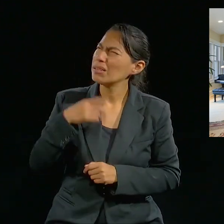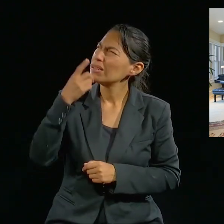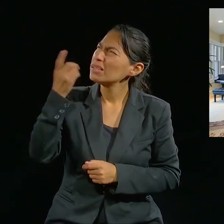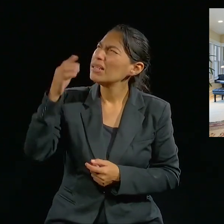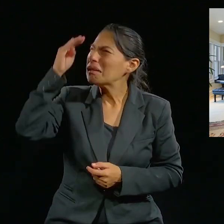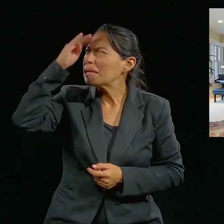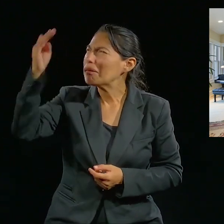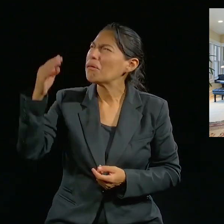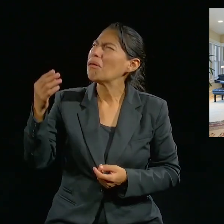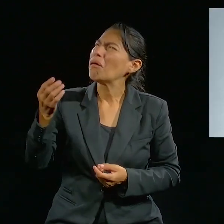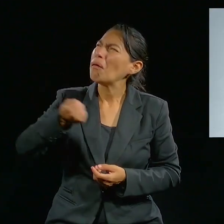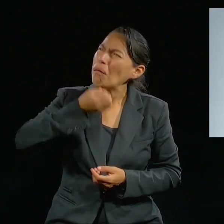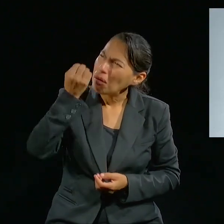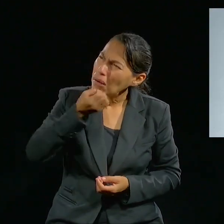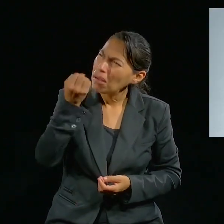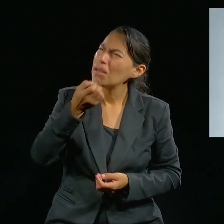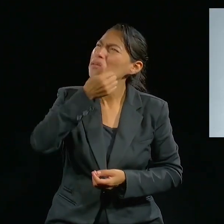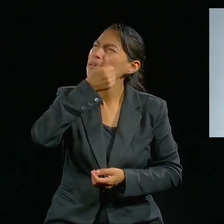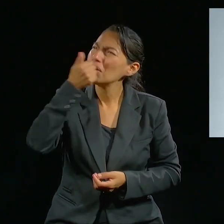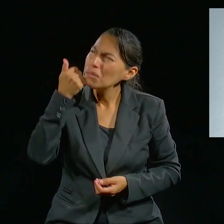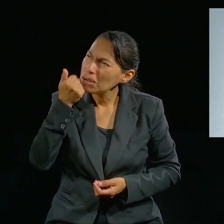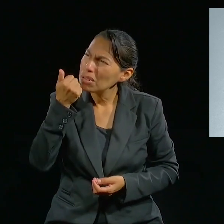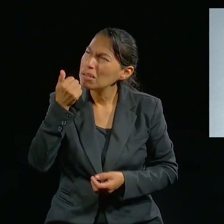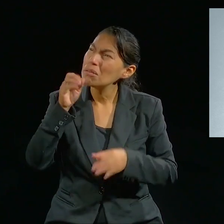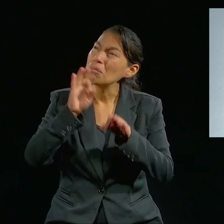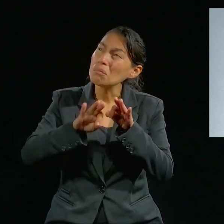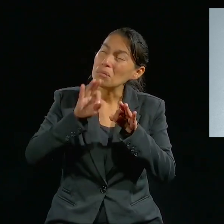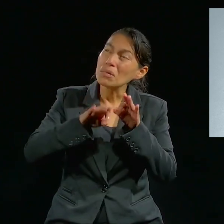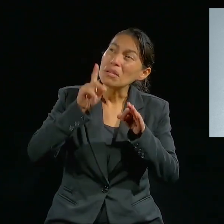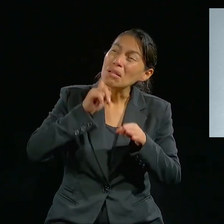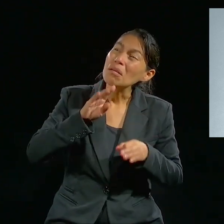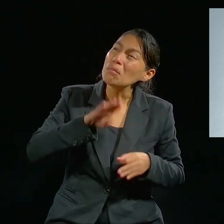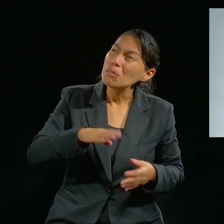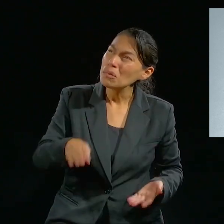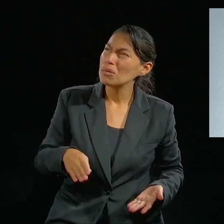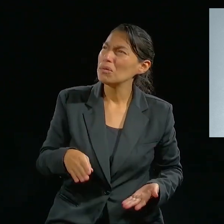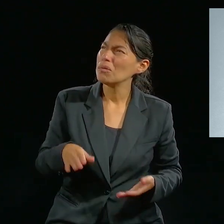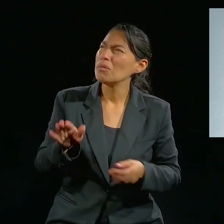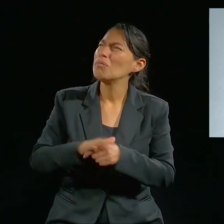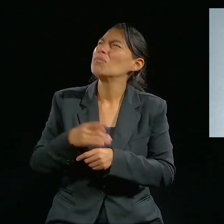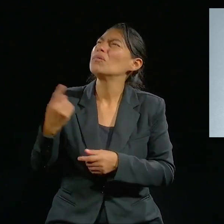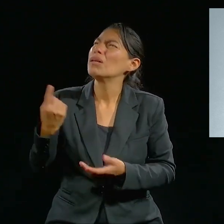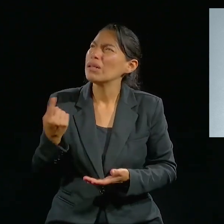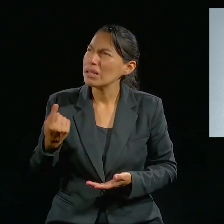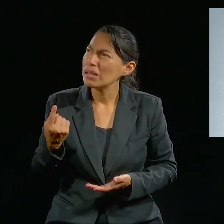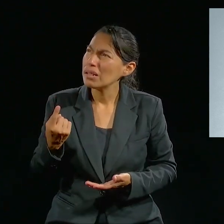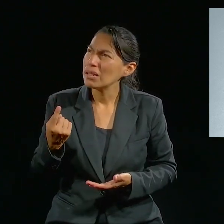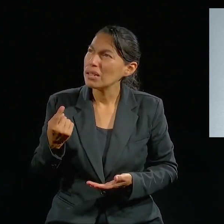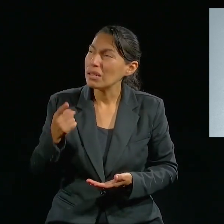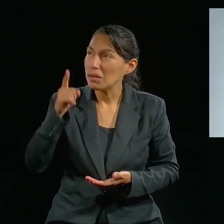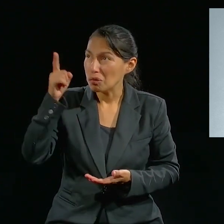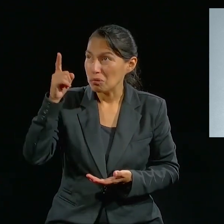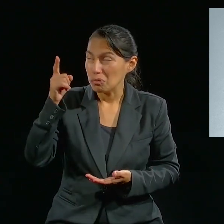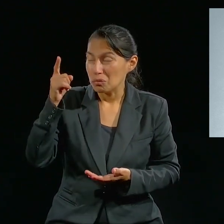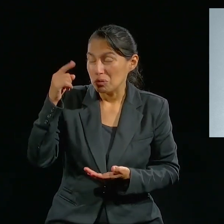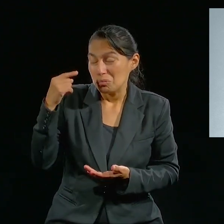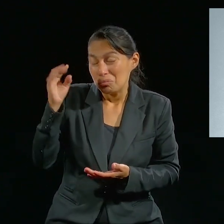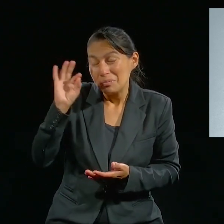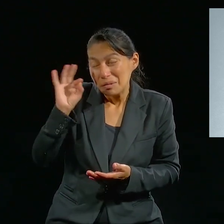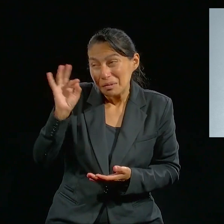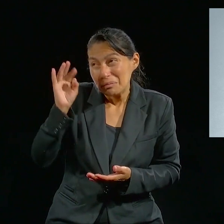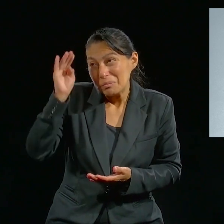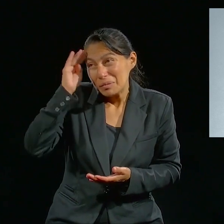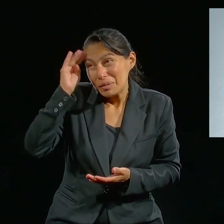Señor, estamos ayunando. Y hasta cierto punto llegar a creer que el Señor va a actuar como nosotros